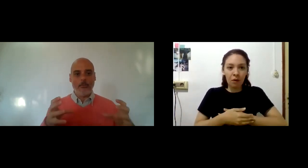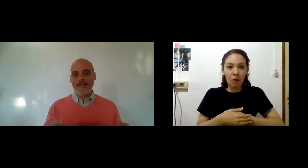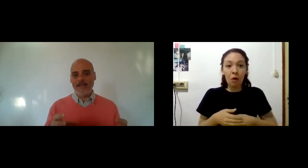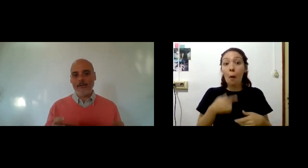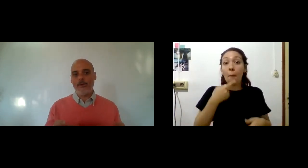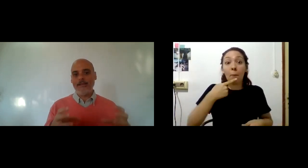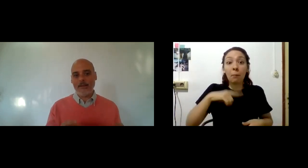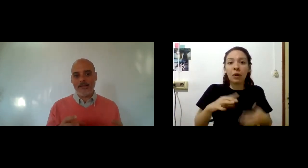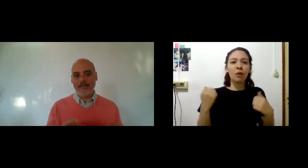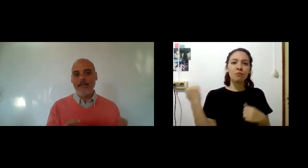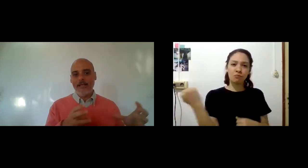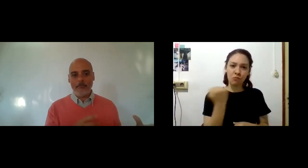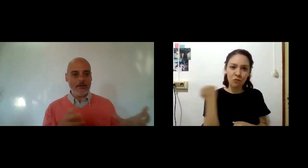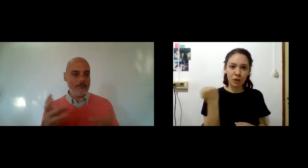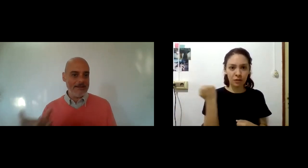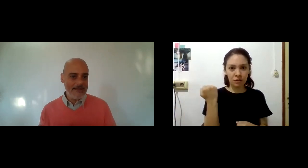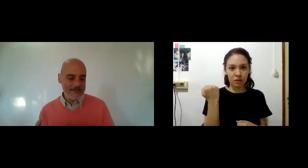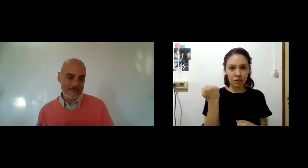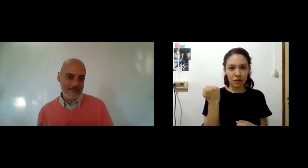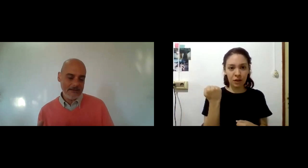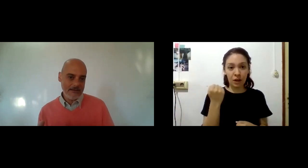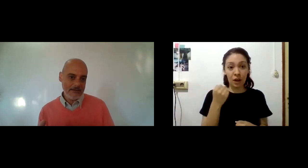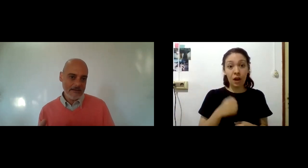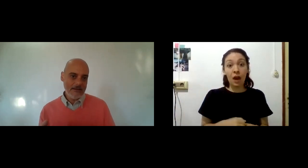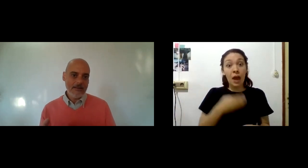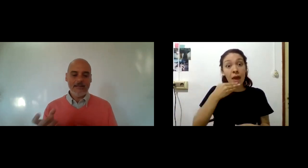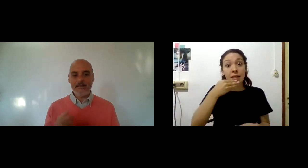igual que puede ser un intérprete español-francés,